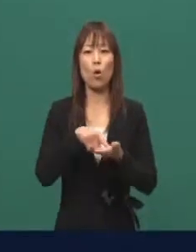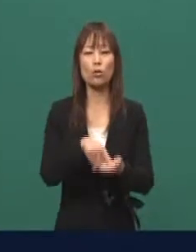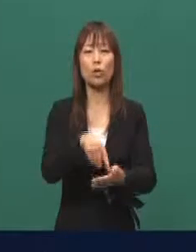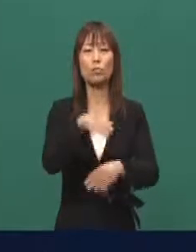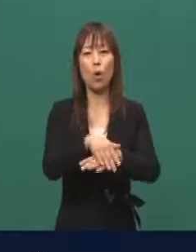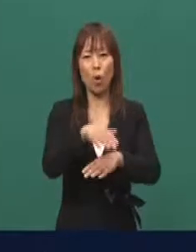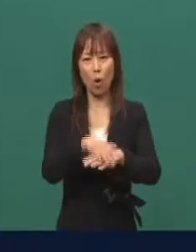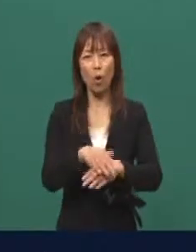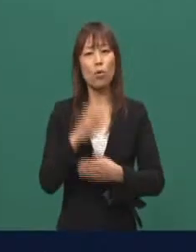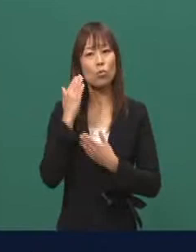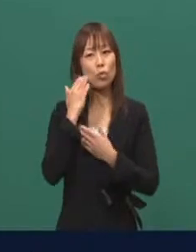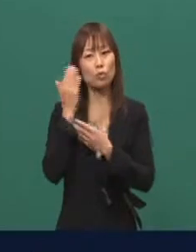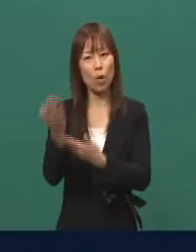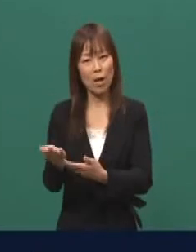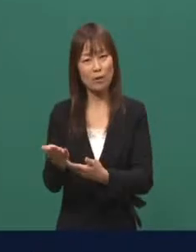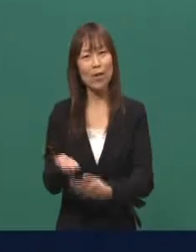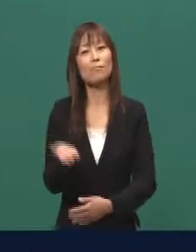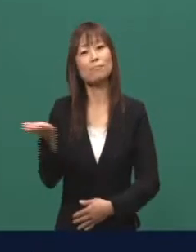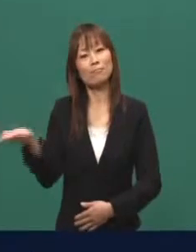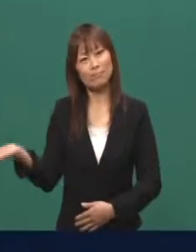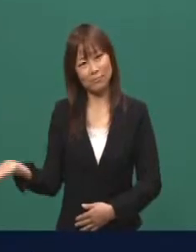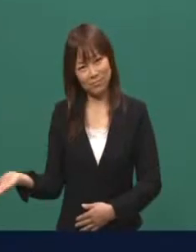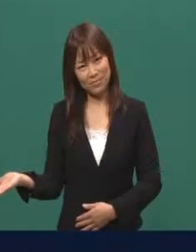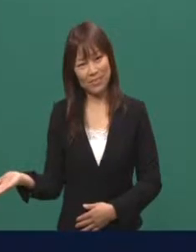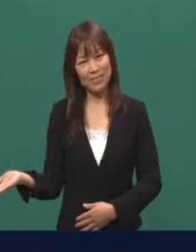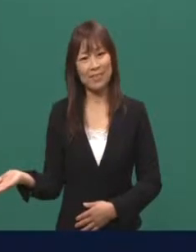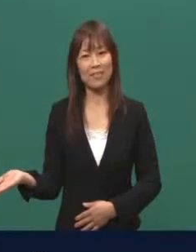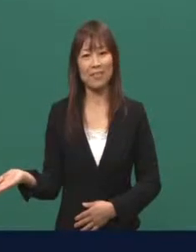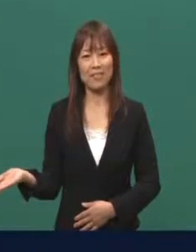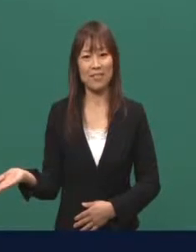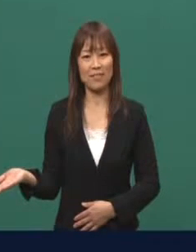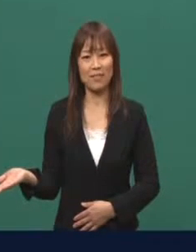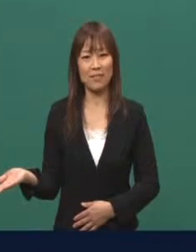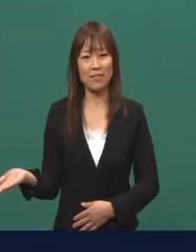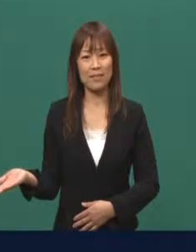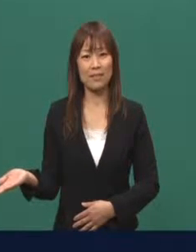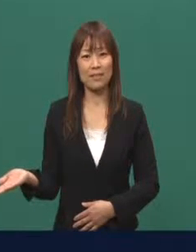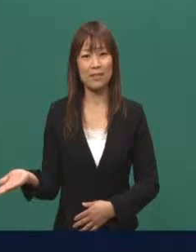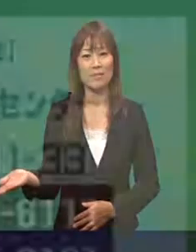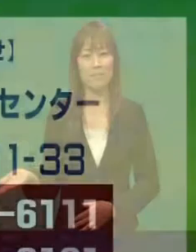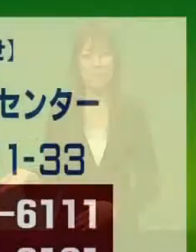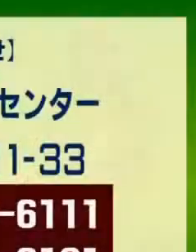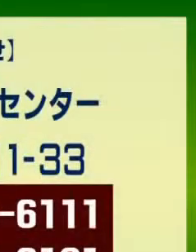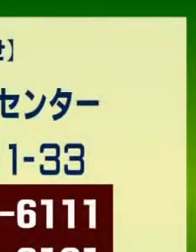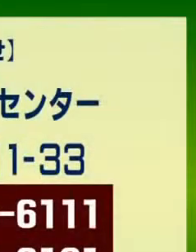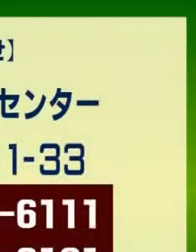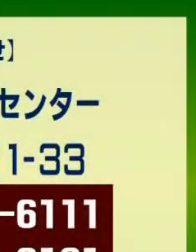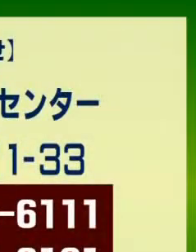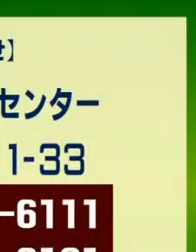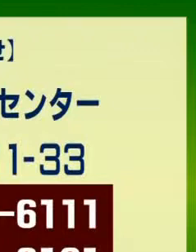。申し込み方法についてや問い合わせはご覧のところまで。